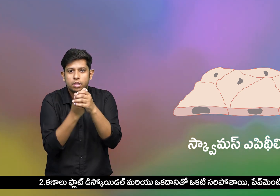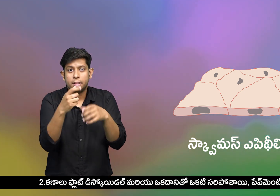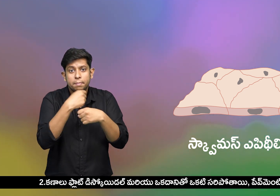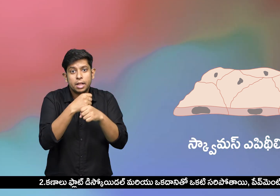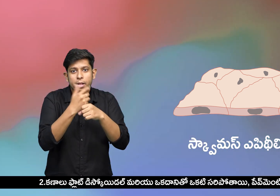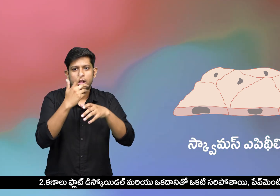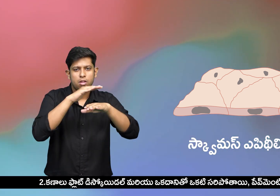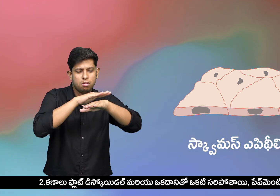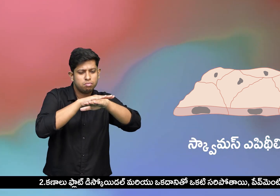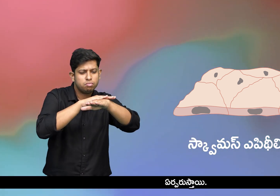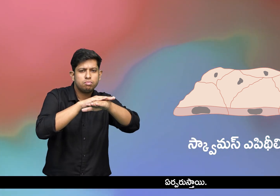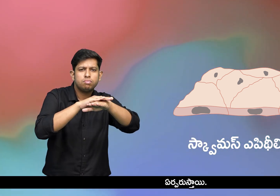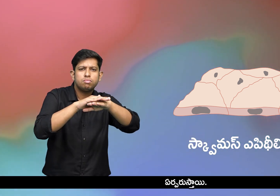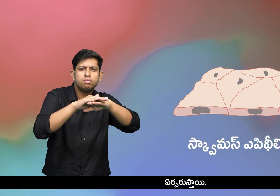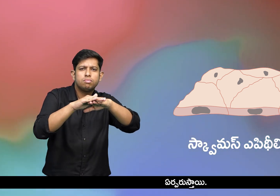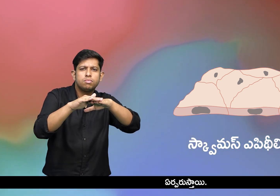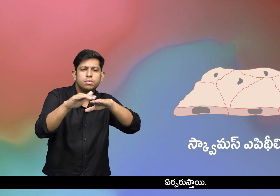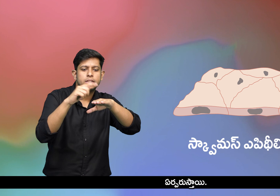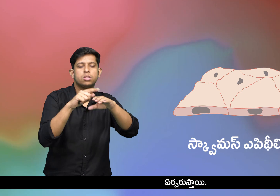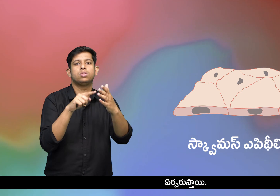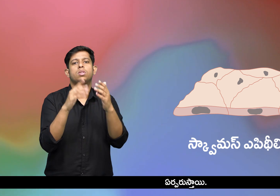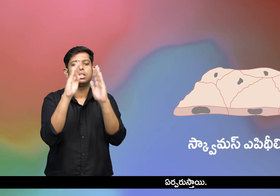లాంటి రూపాన్ని ఏర్పరుస్తాయి.